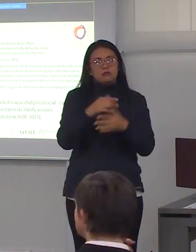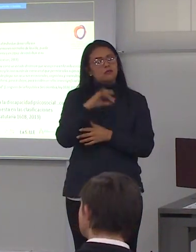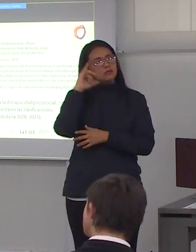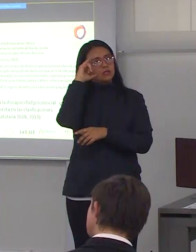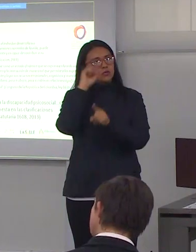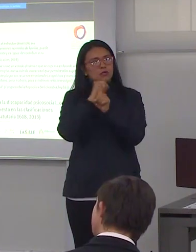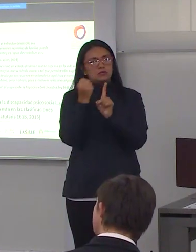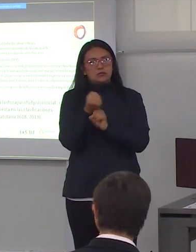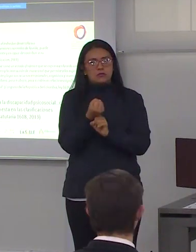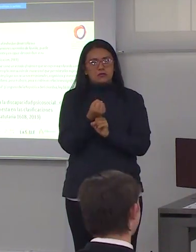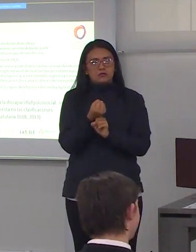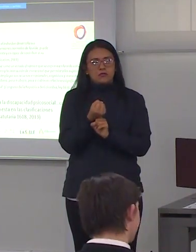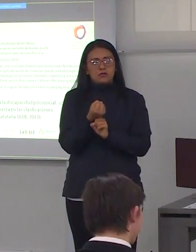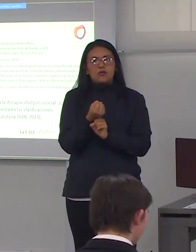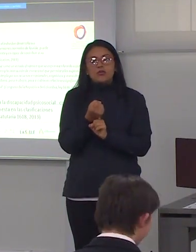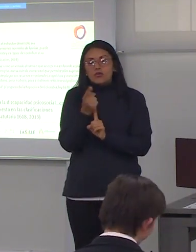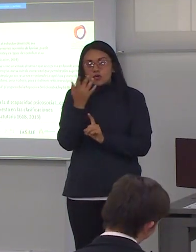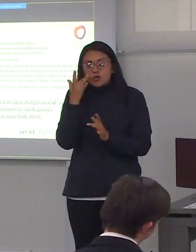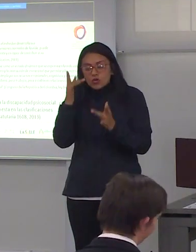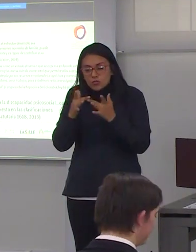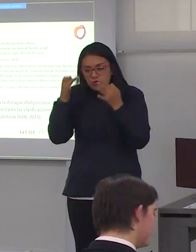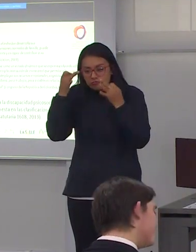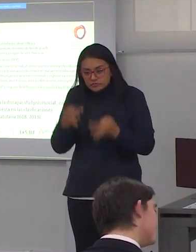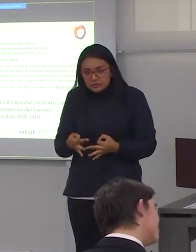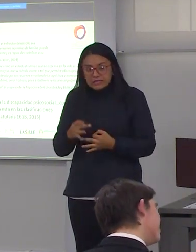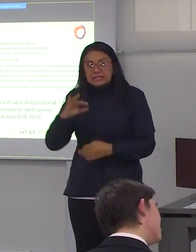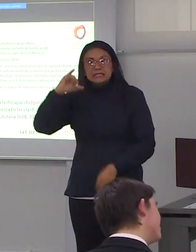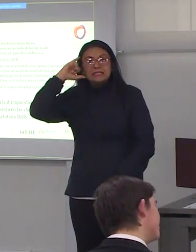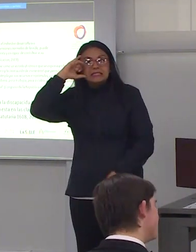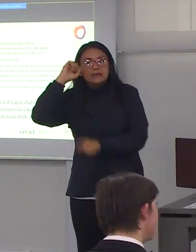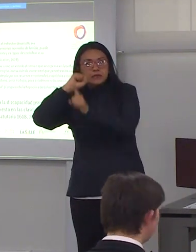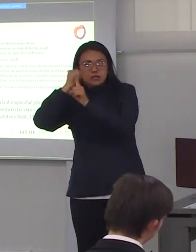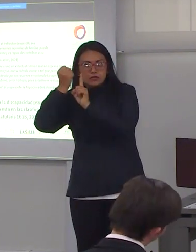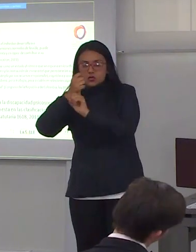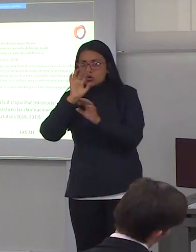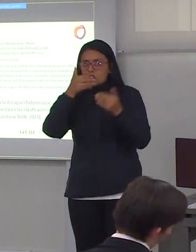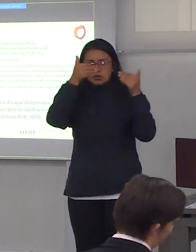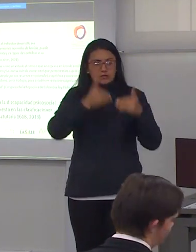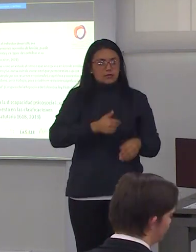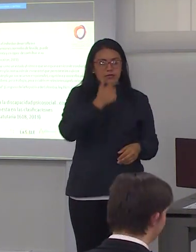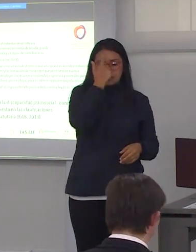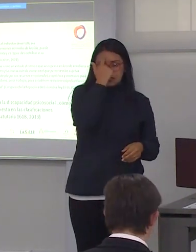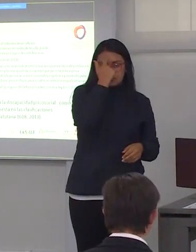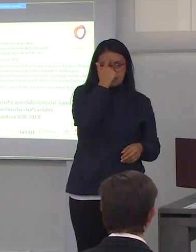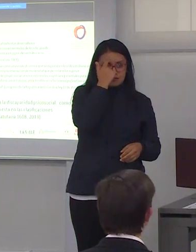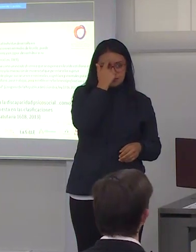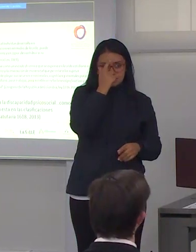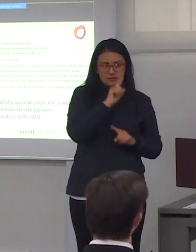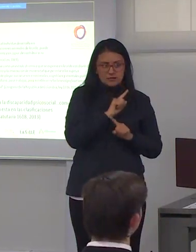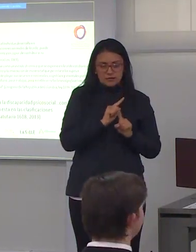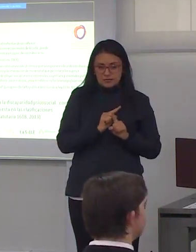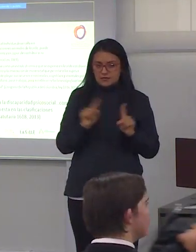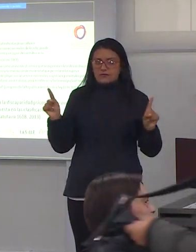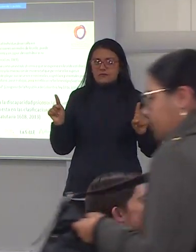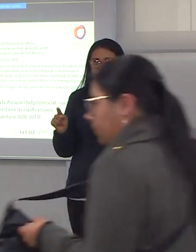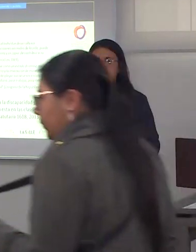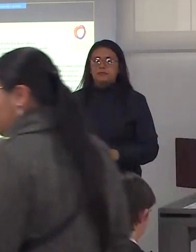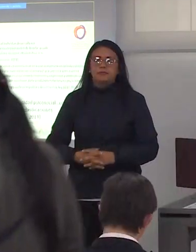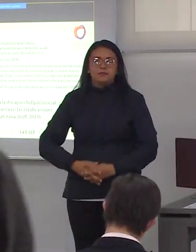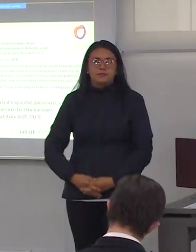psicosocial como discapacidad psicosocial ojo no discapacidad mental que es distinto